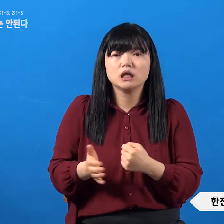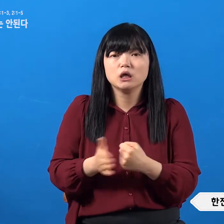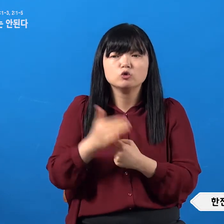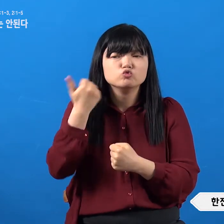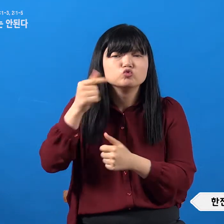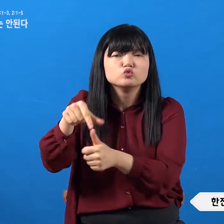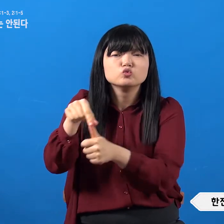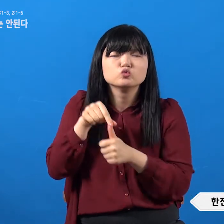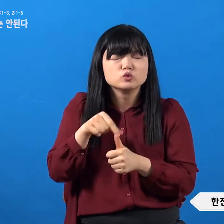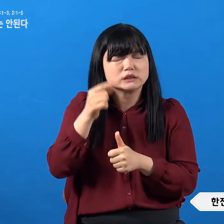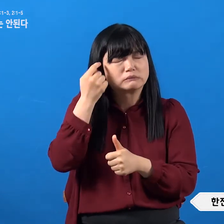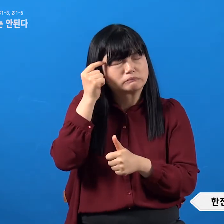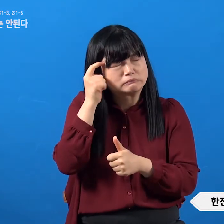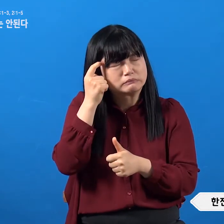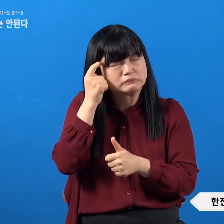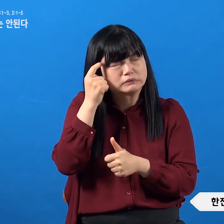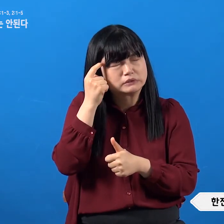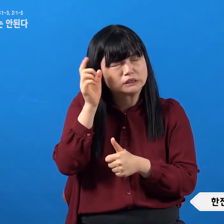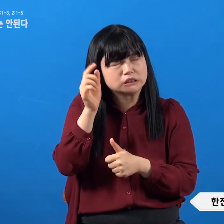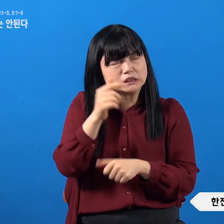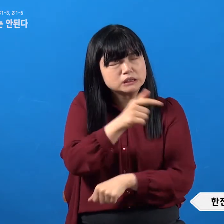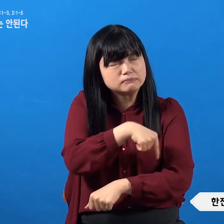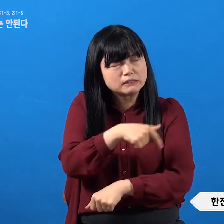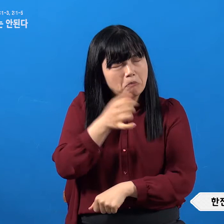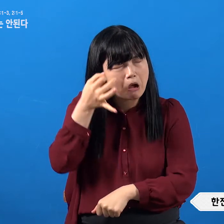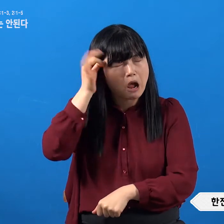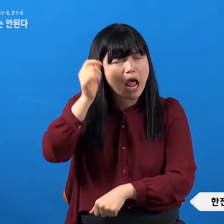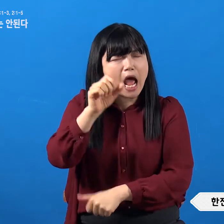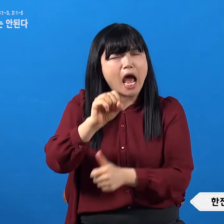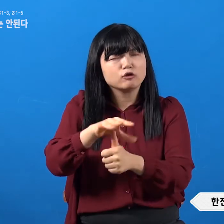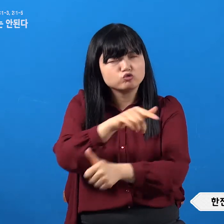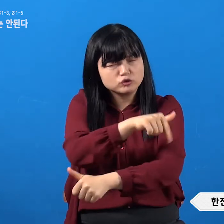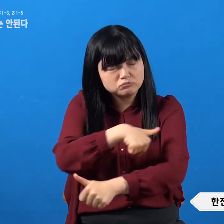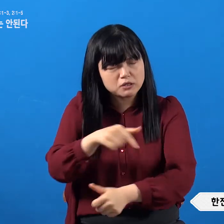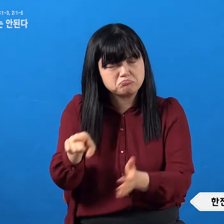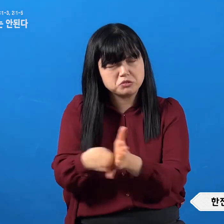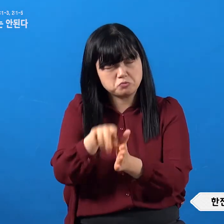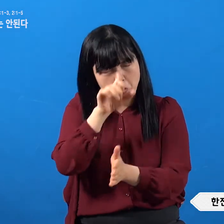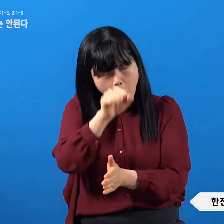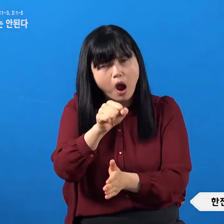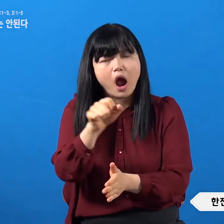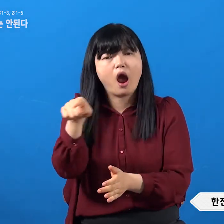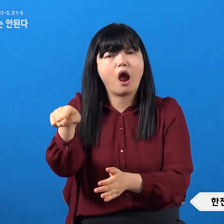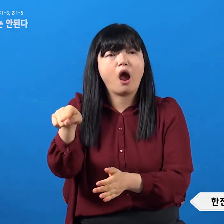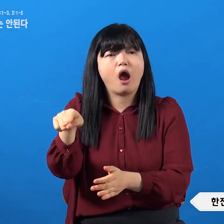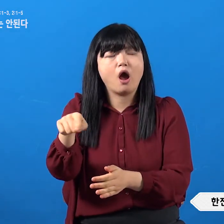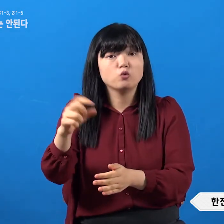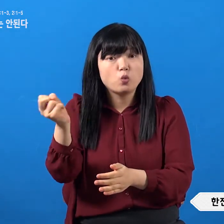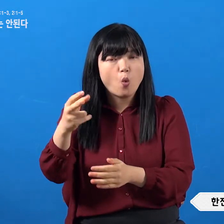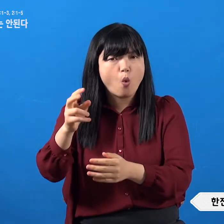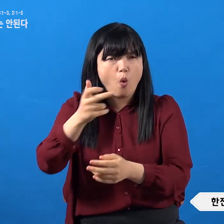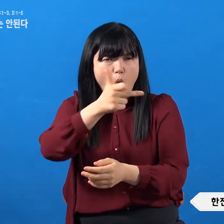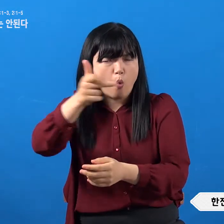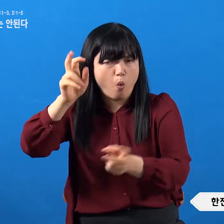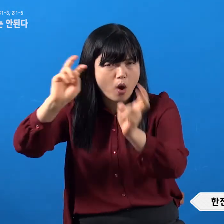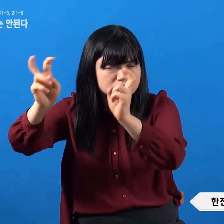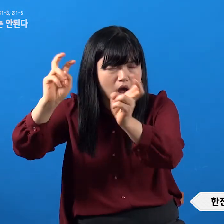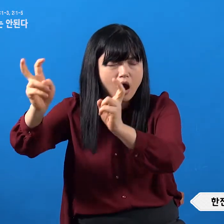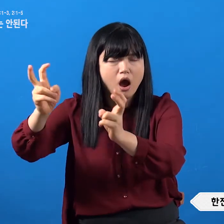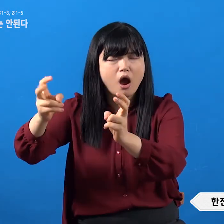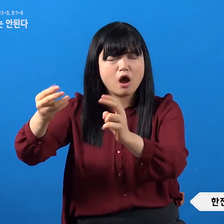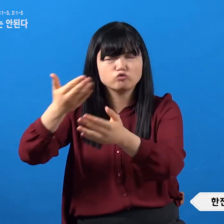하는데 어떤 집사님 한 분이 떠오릅니다. 안수 집사님이고 믿음도 좋은 분이고 또 큰